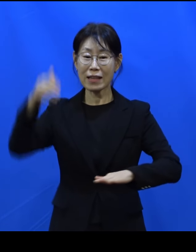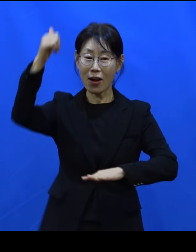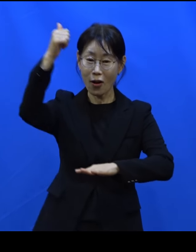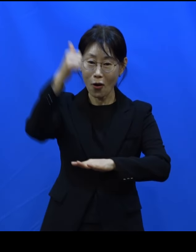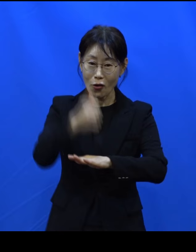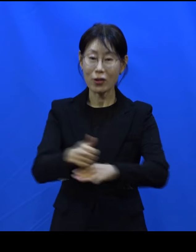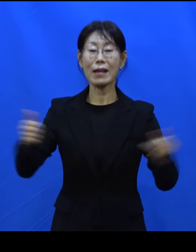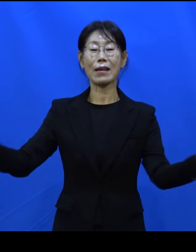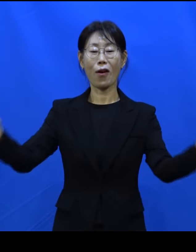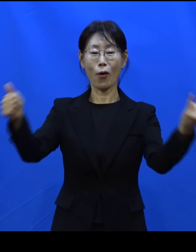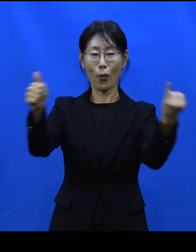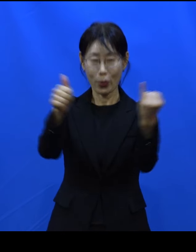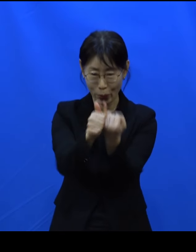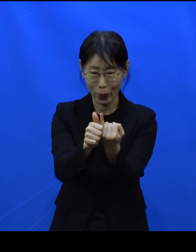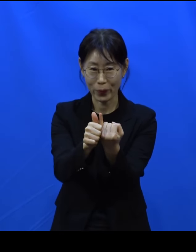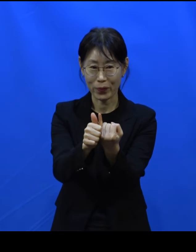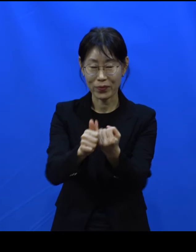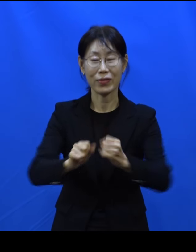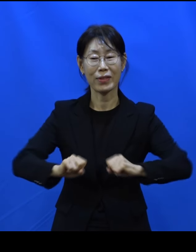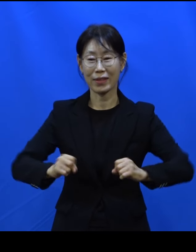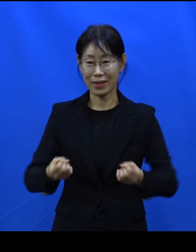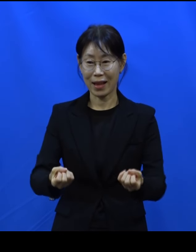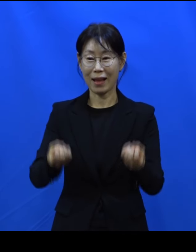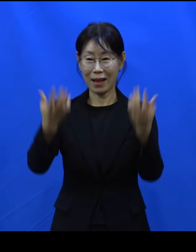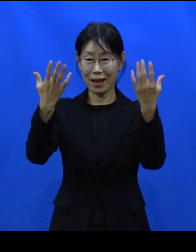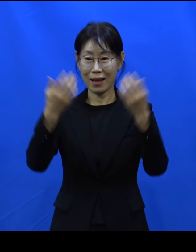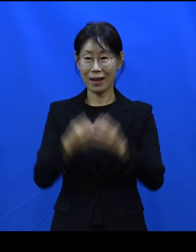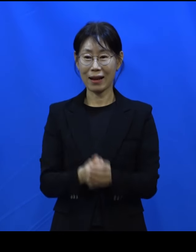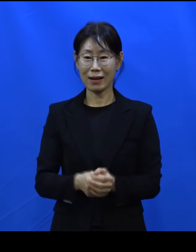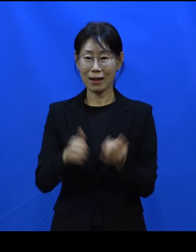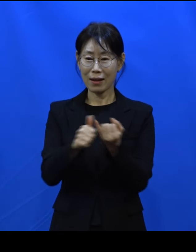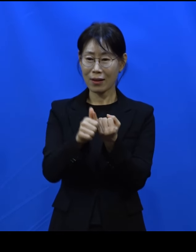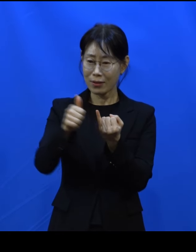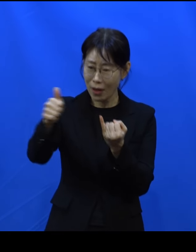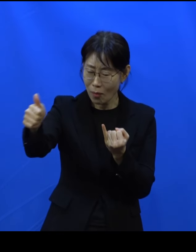이 날까지, 그러니까 그 신랑의 부재,